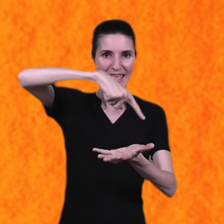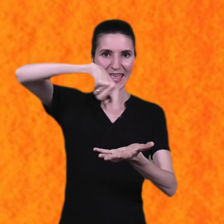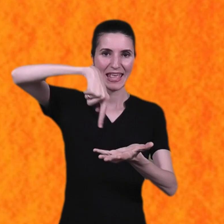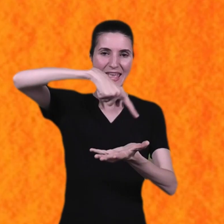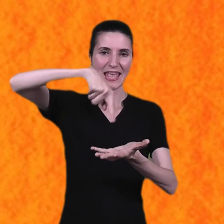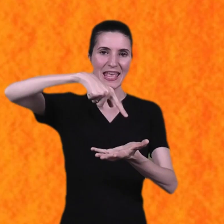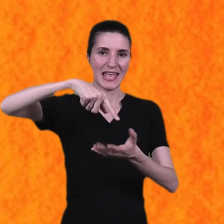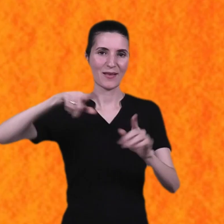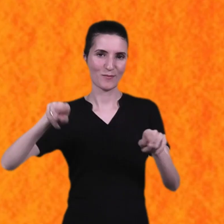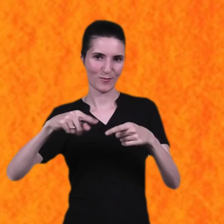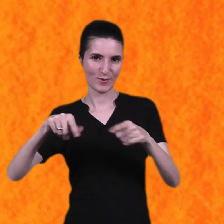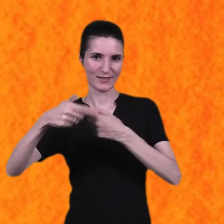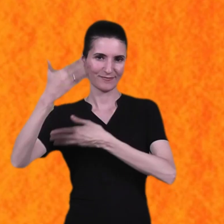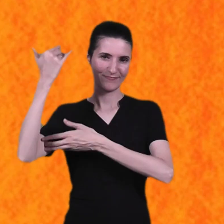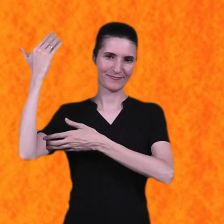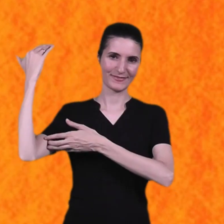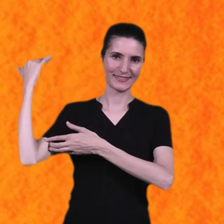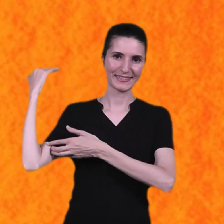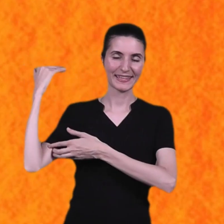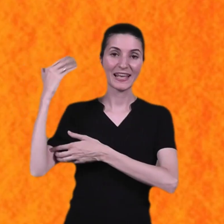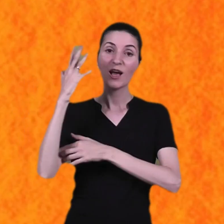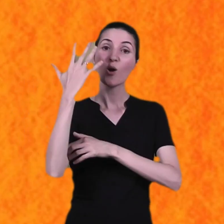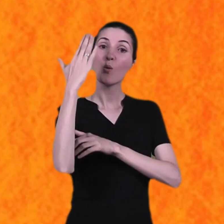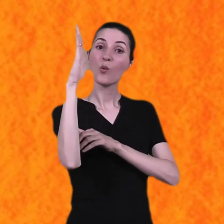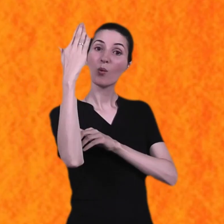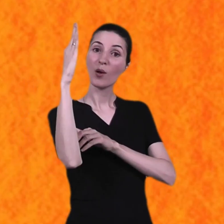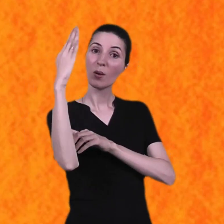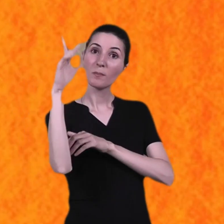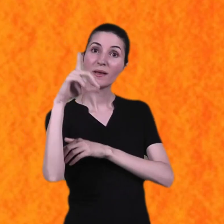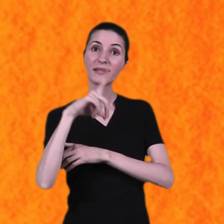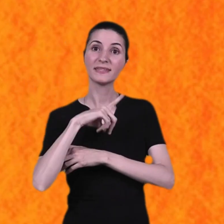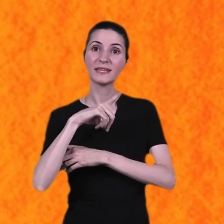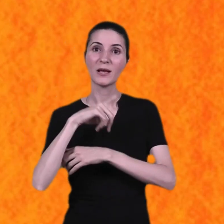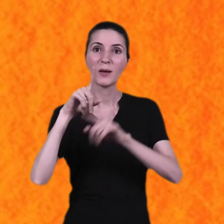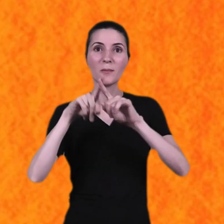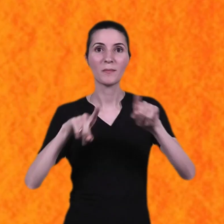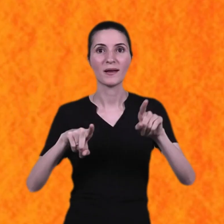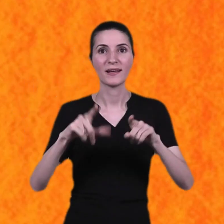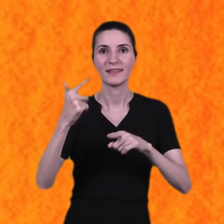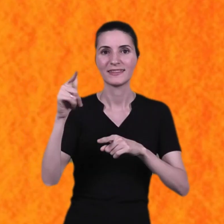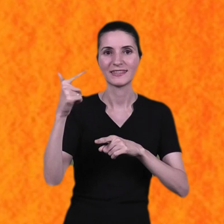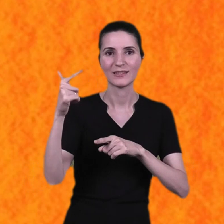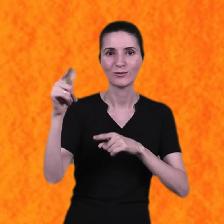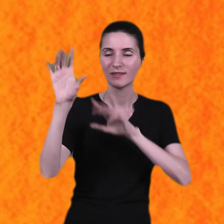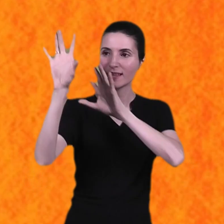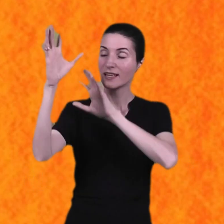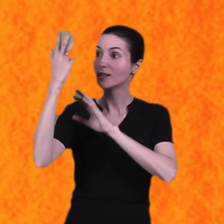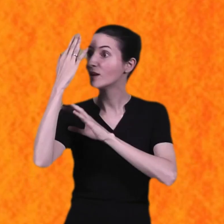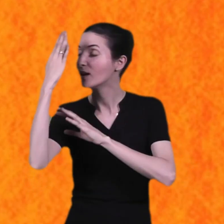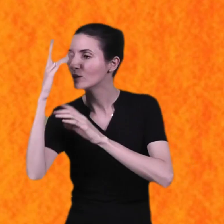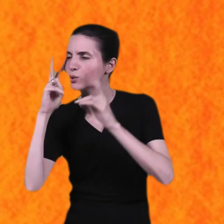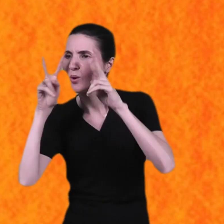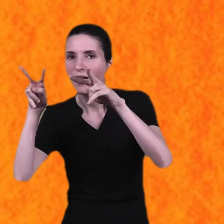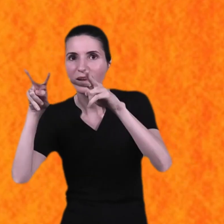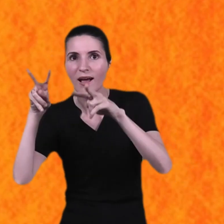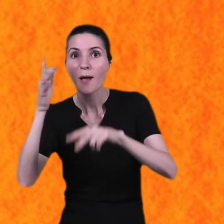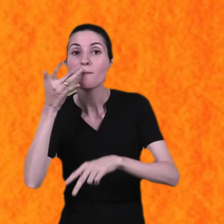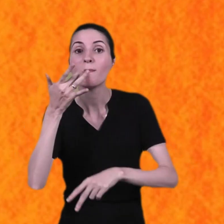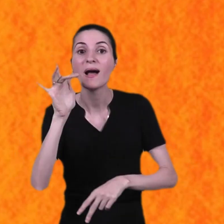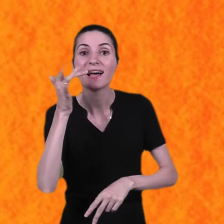nós temos um detalhe que tem um espelho aqui atrás, só que esse espelho não tem reflexo,